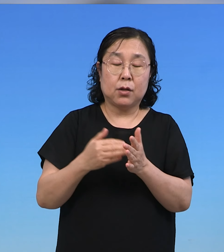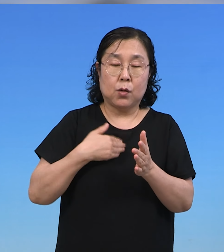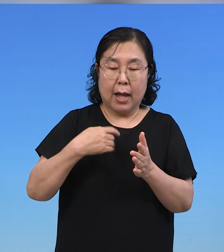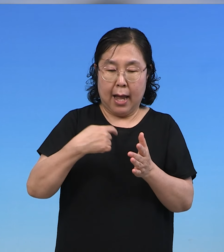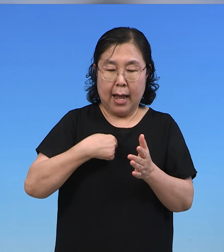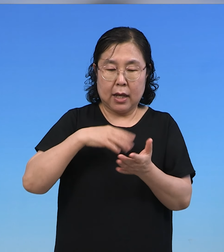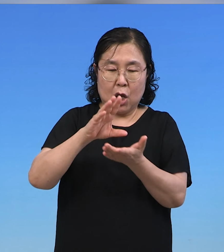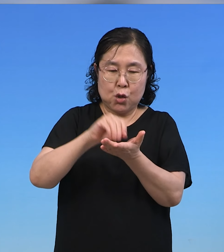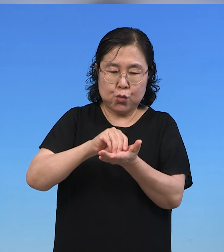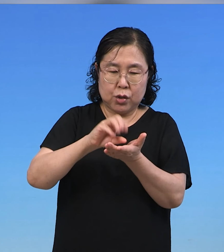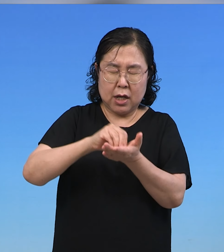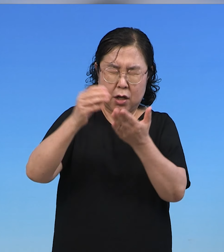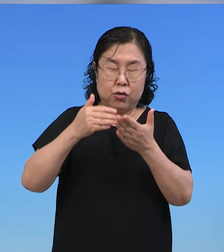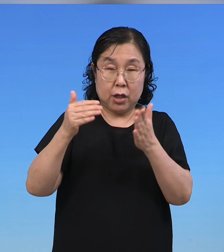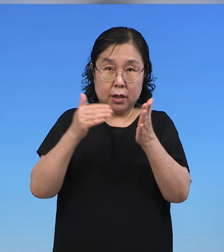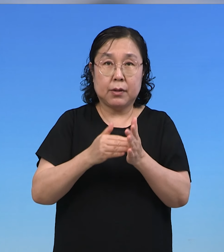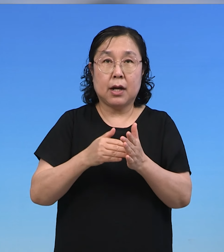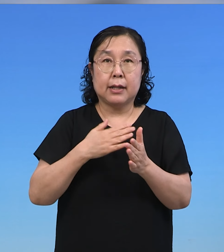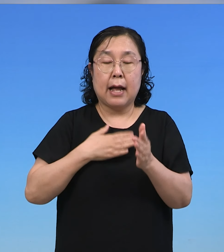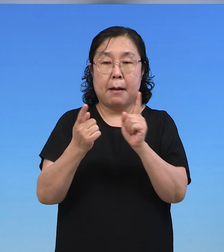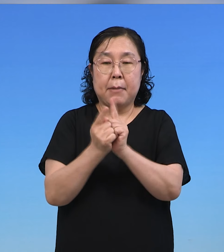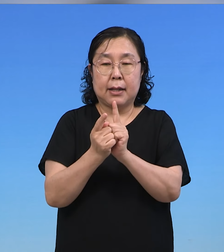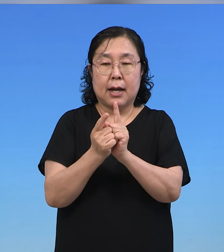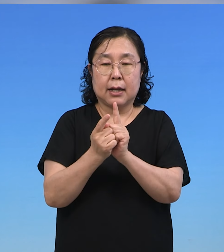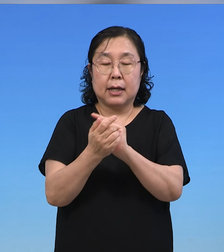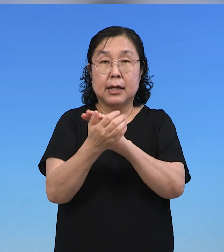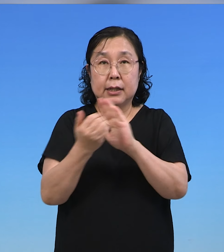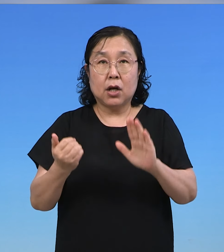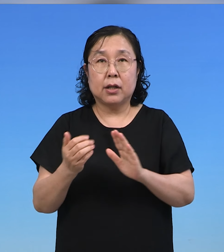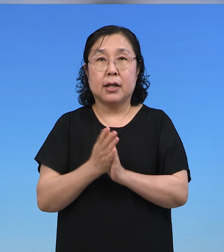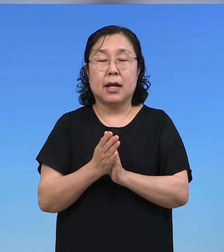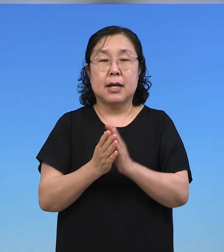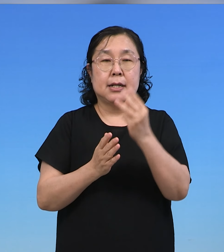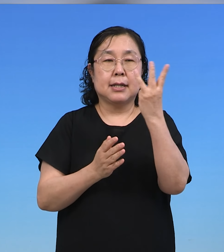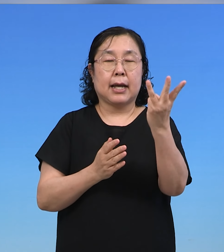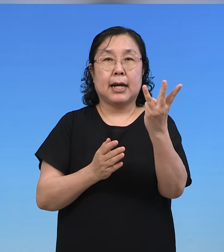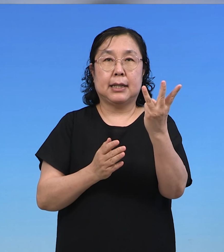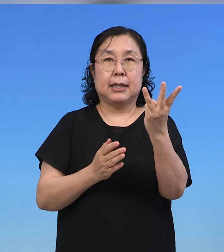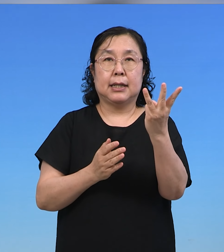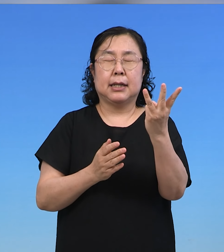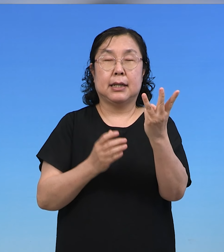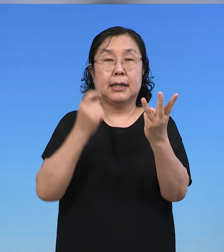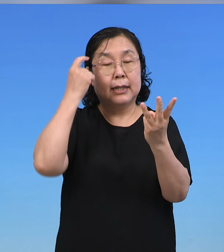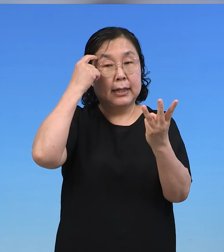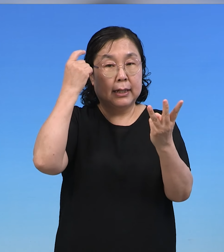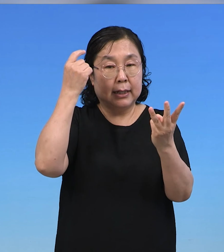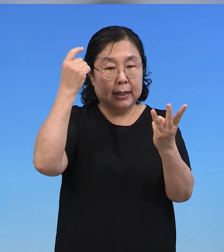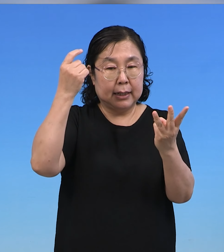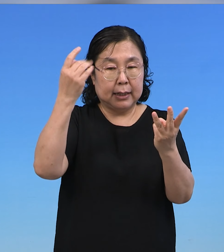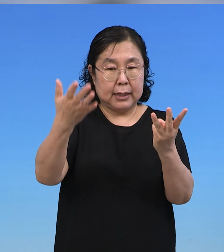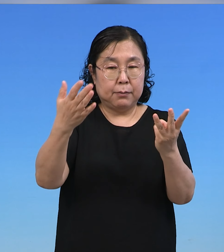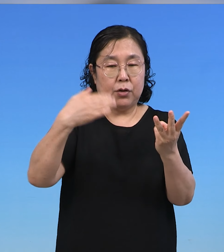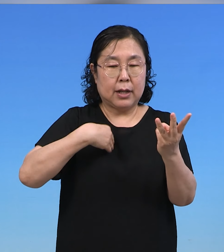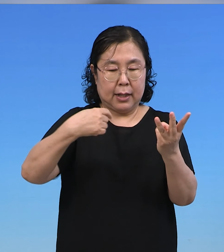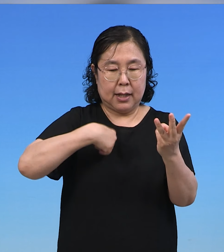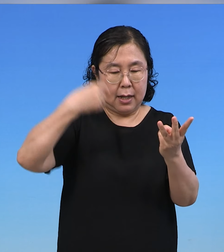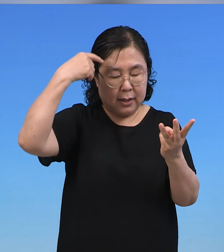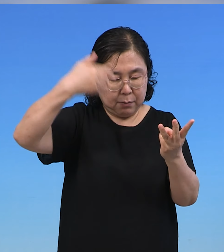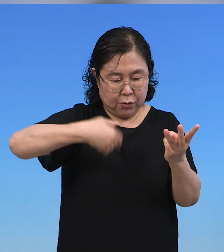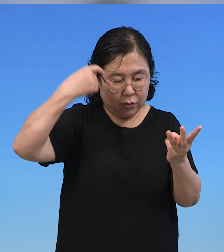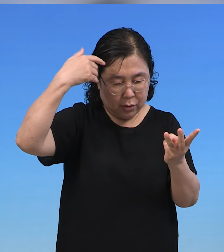얼마나 정성껏 해 주시는지 저 만나기 전에 이미 저에 대해서 한 3가지 질문을 가지고 이렇게 이제 던져 주시고요.